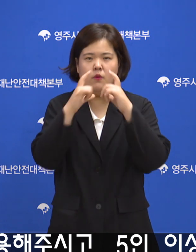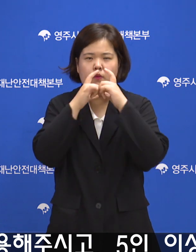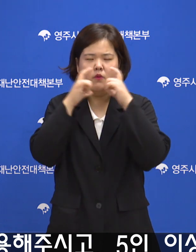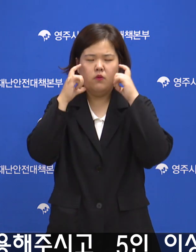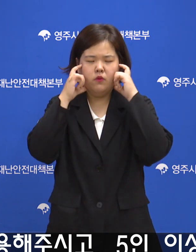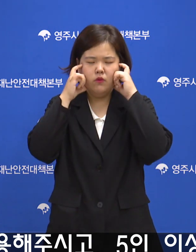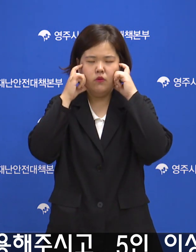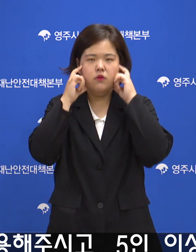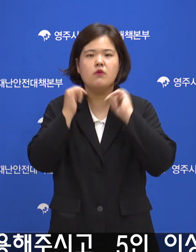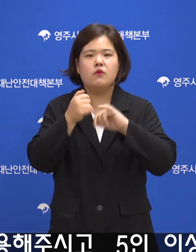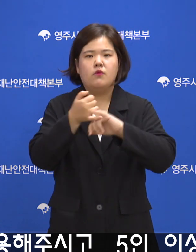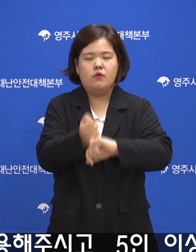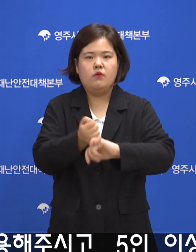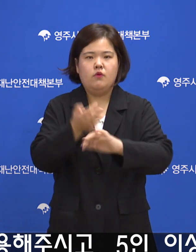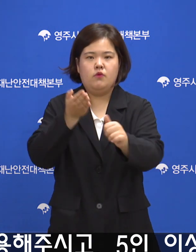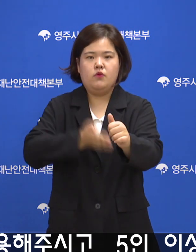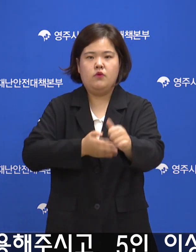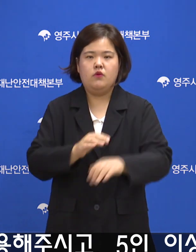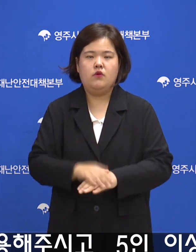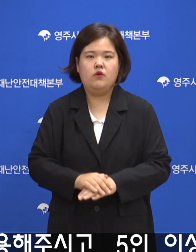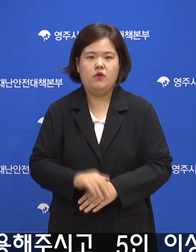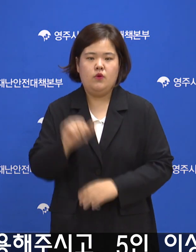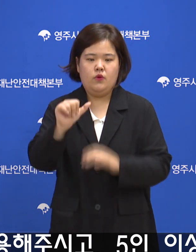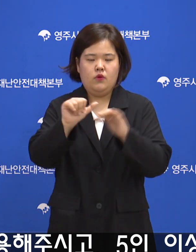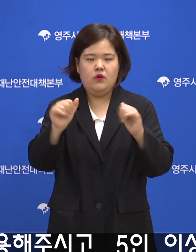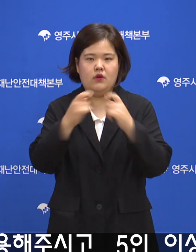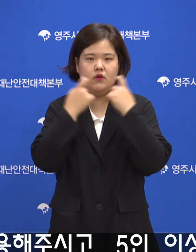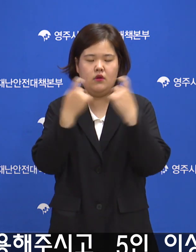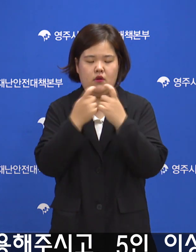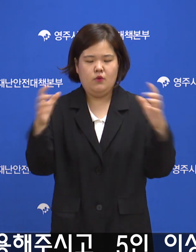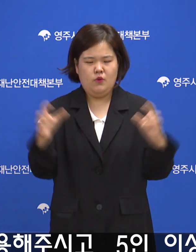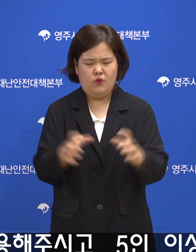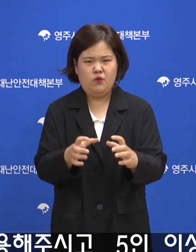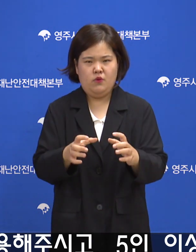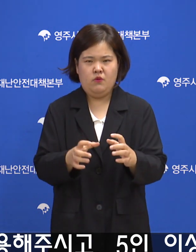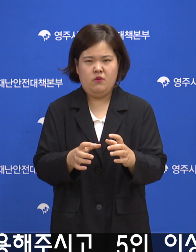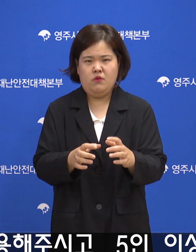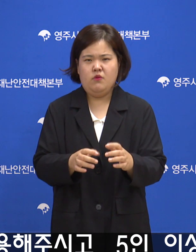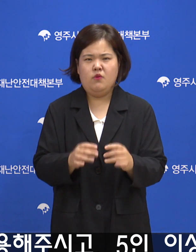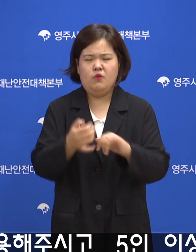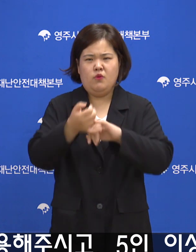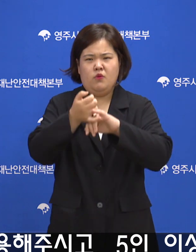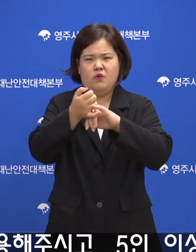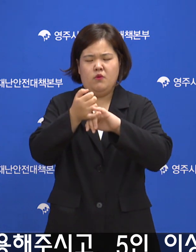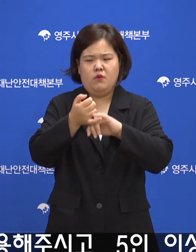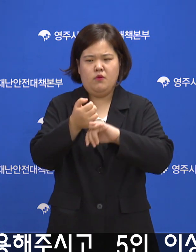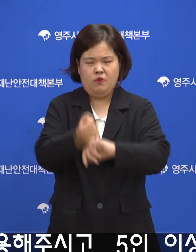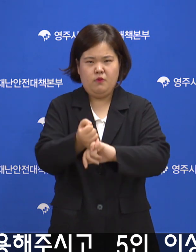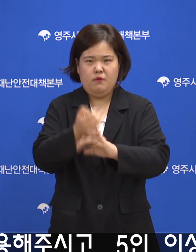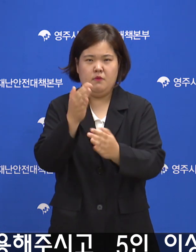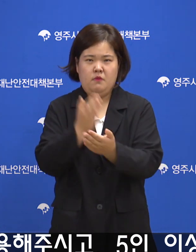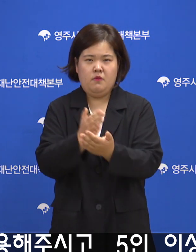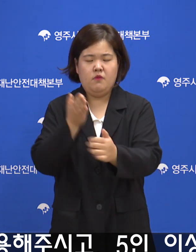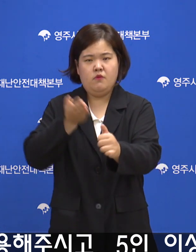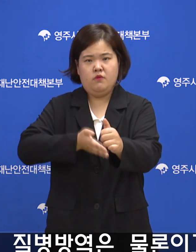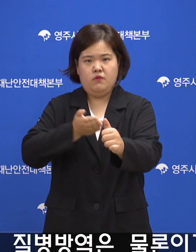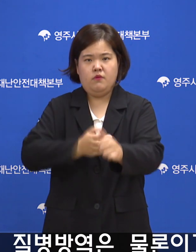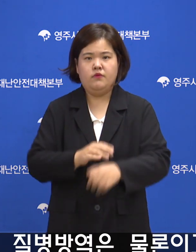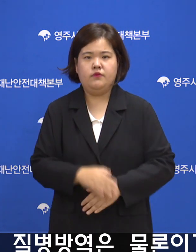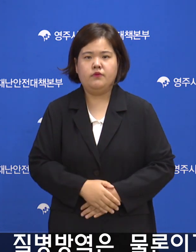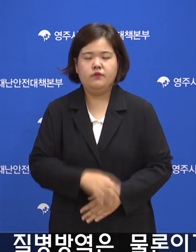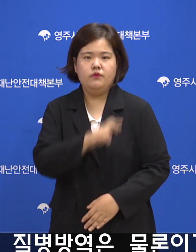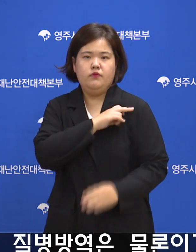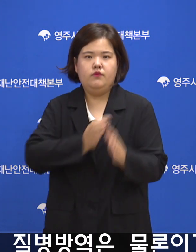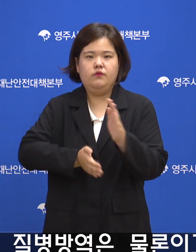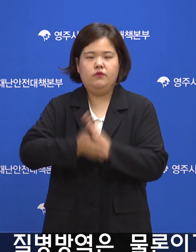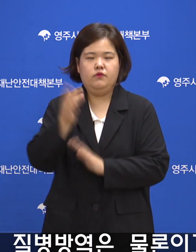마스크를 꼭 착용해 주시고 5인 이상 사적 모임 금지 조치에 더욱 협조해 주시기 바랍니다. 우리